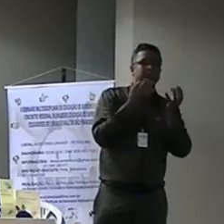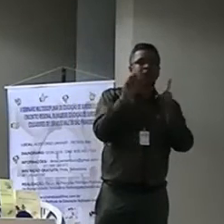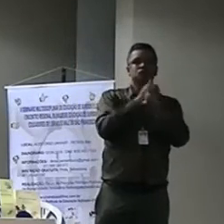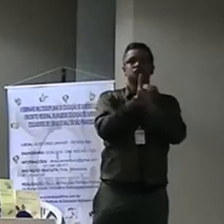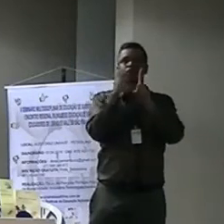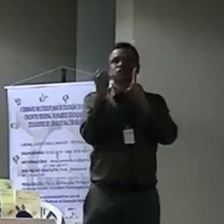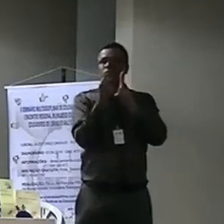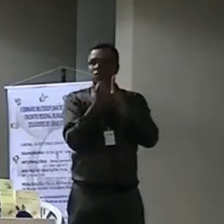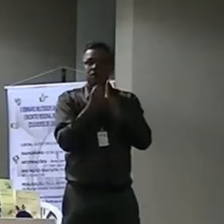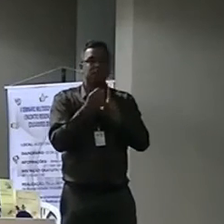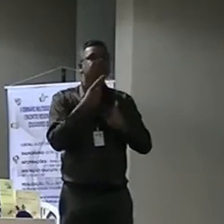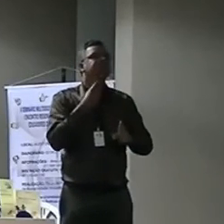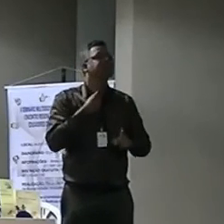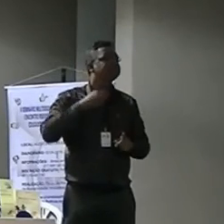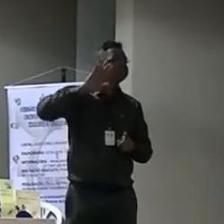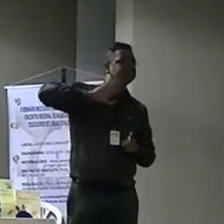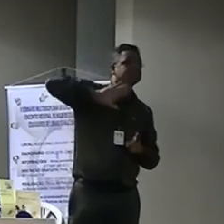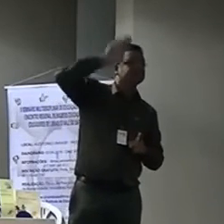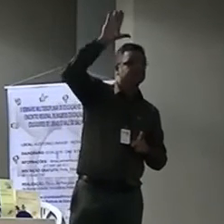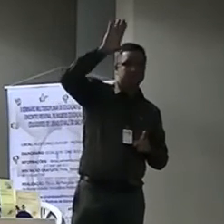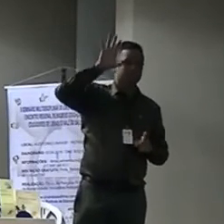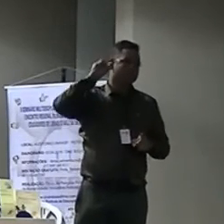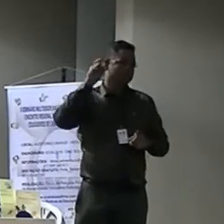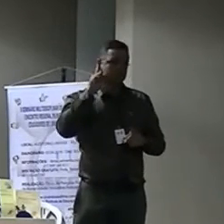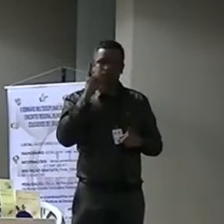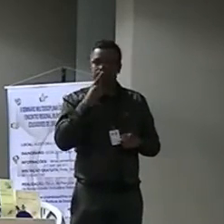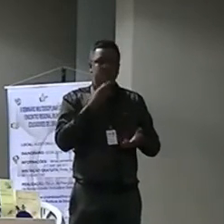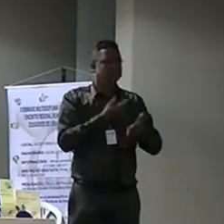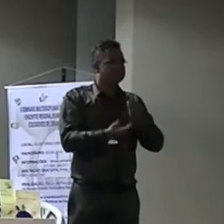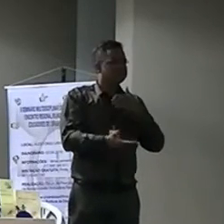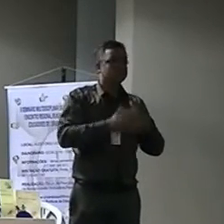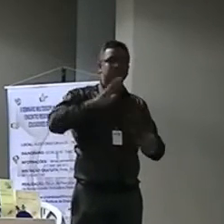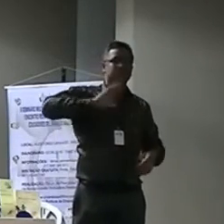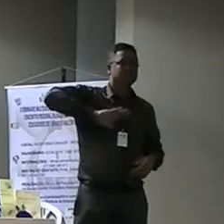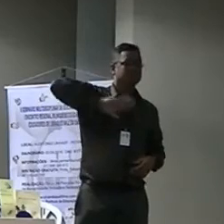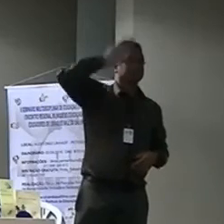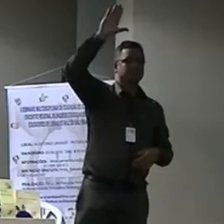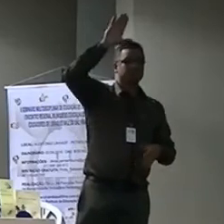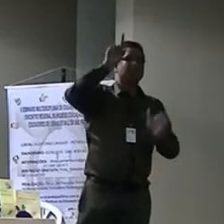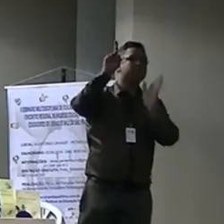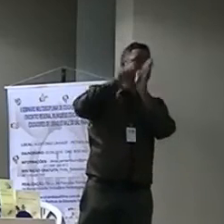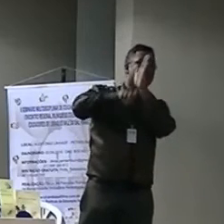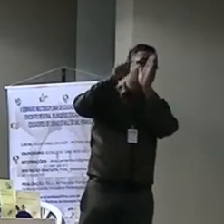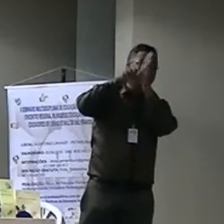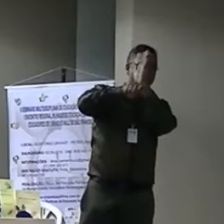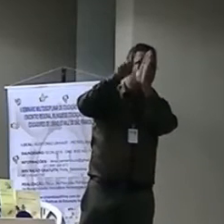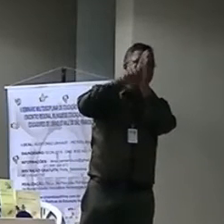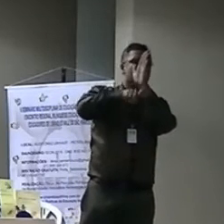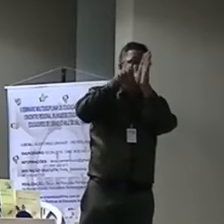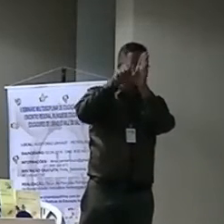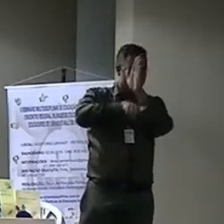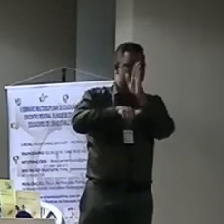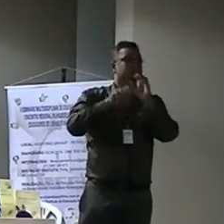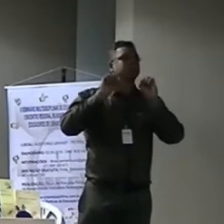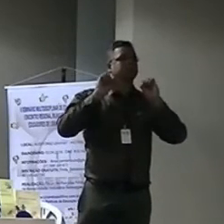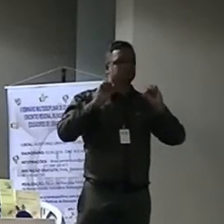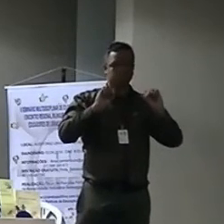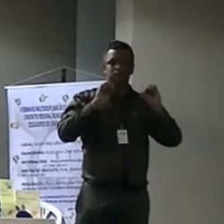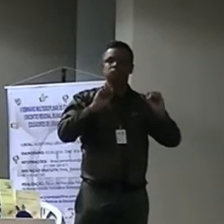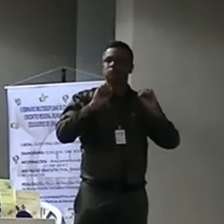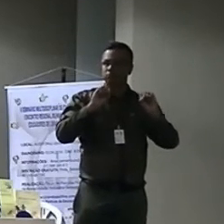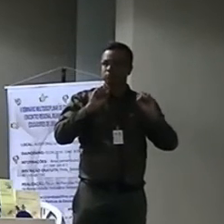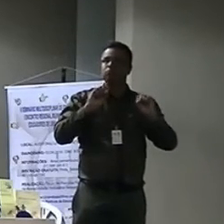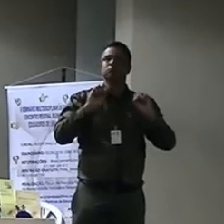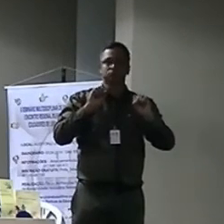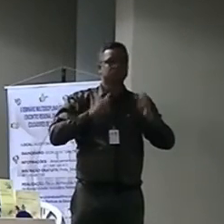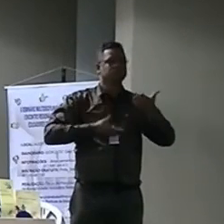Quem quiser, pode ser o surdo ou o ouvinte, pode fazer perguntas e a gente vai interagir